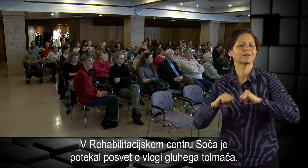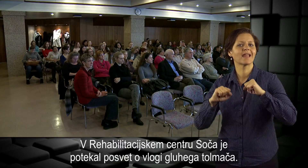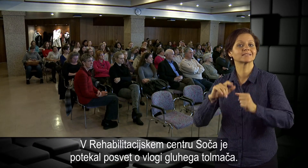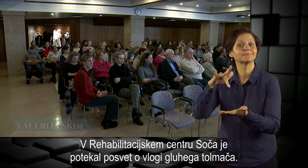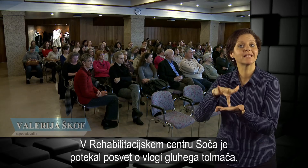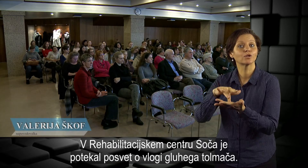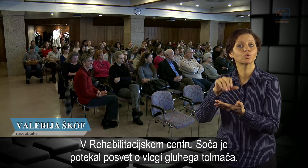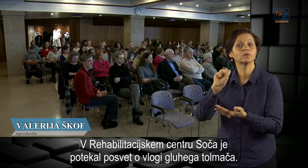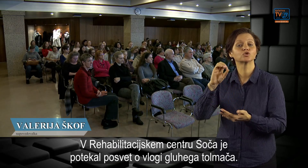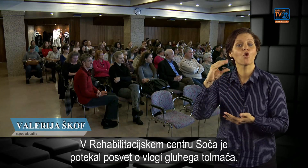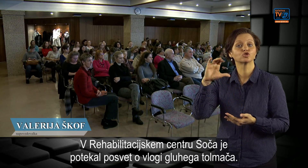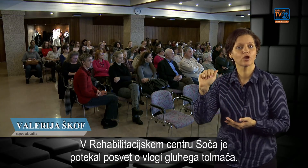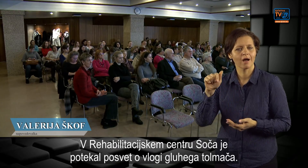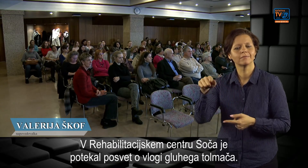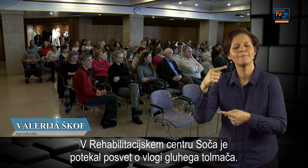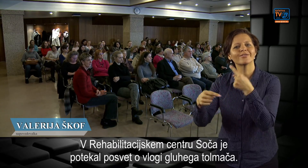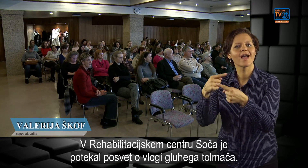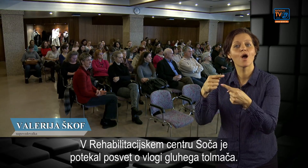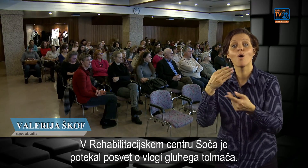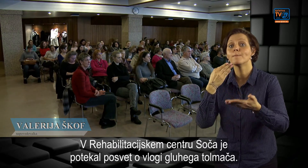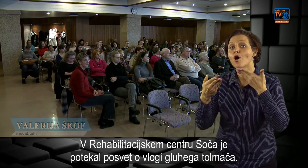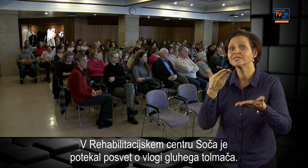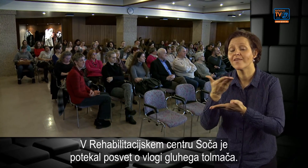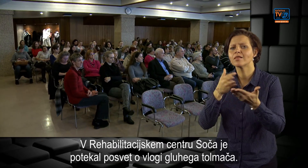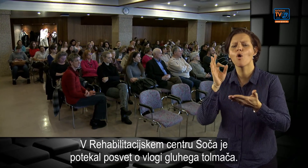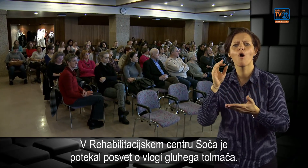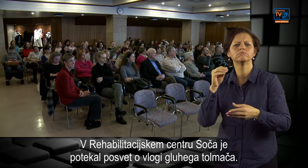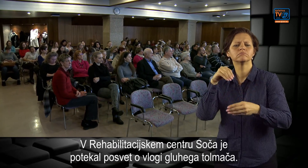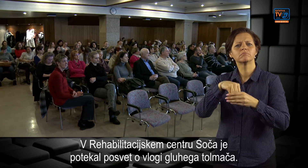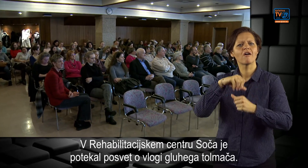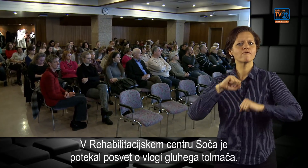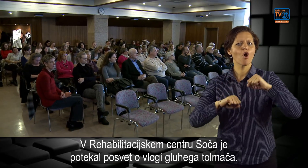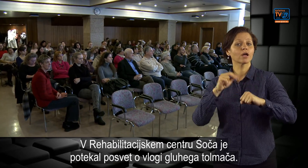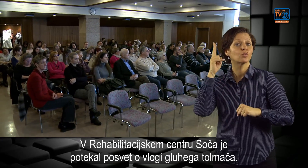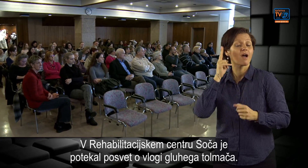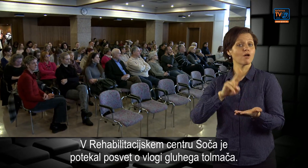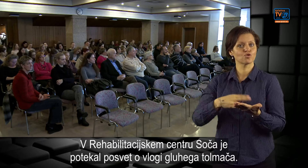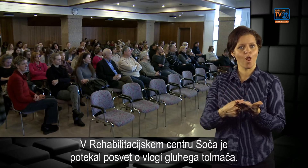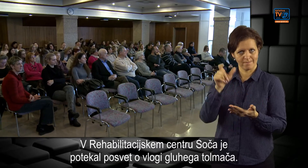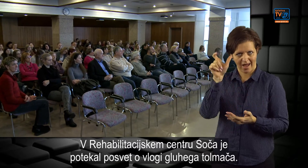V rehabilitacijskem centru Soča je potekal posvet o vlogi gluhega tolmača.